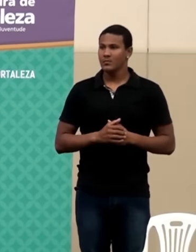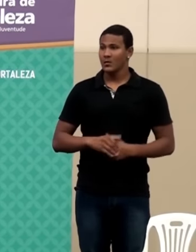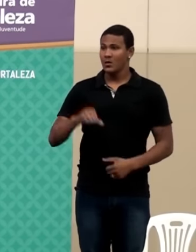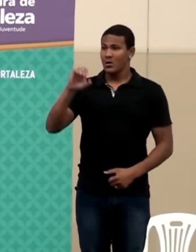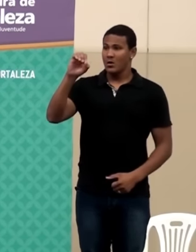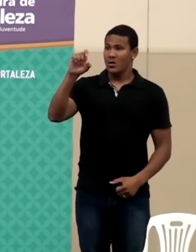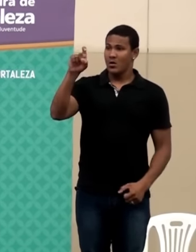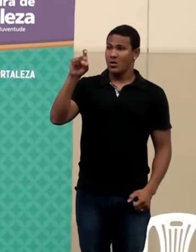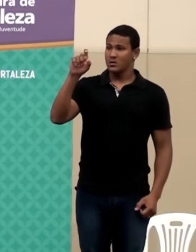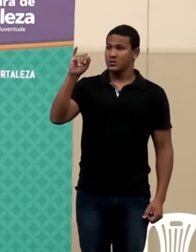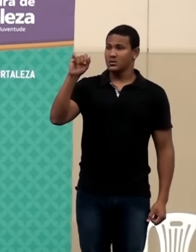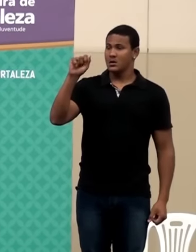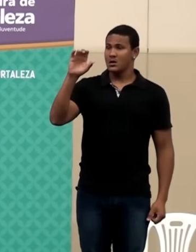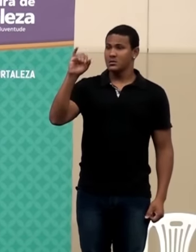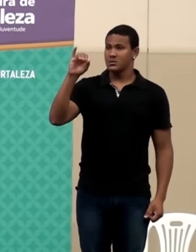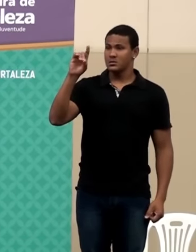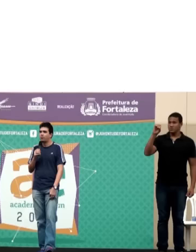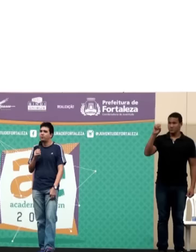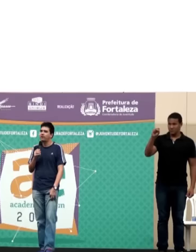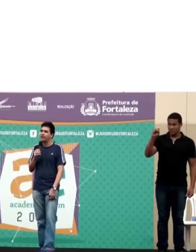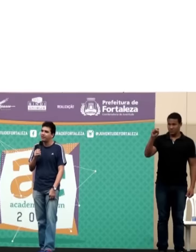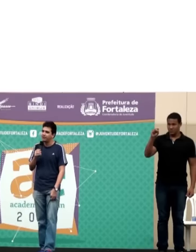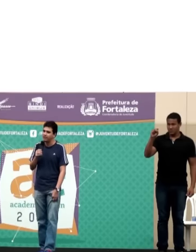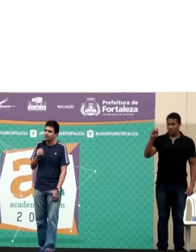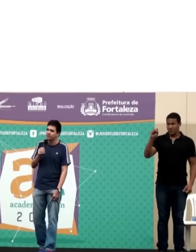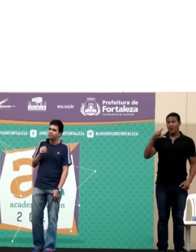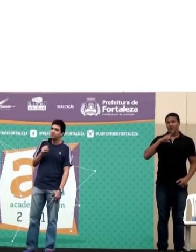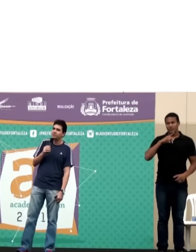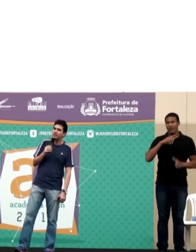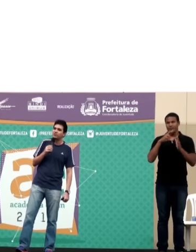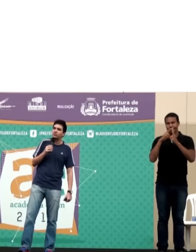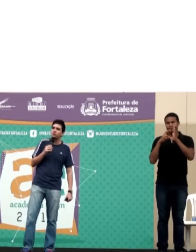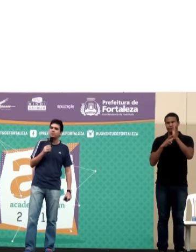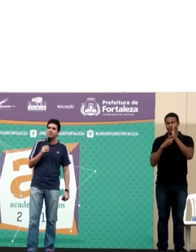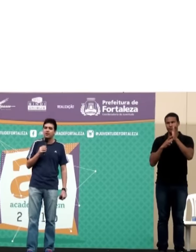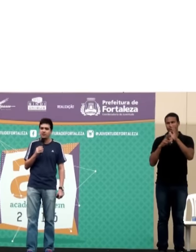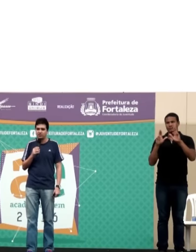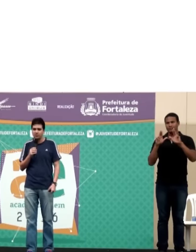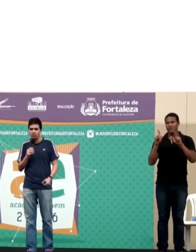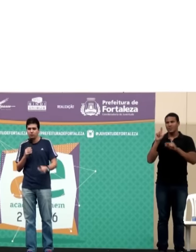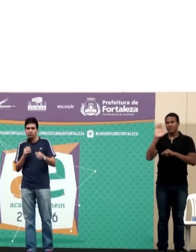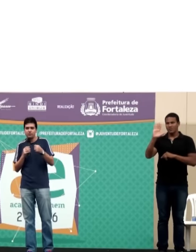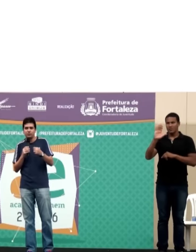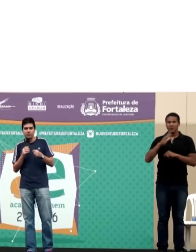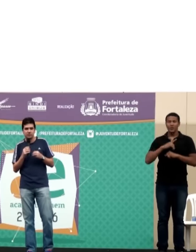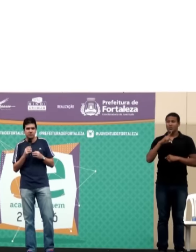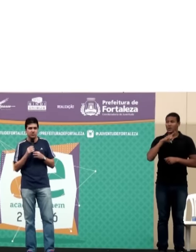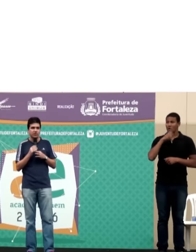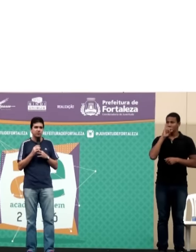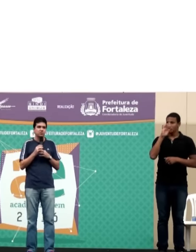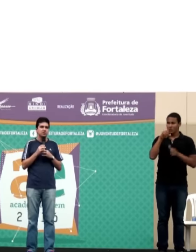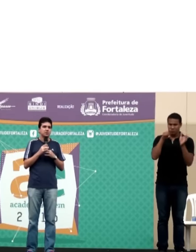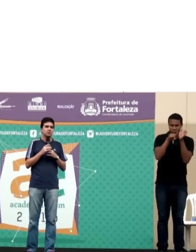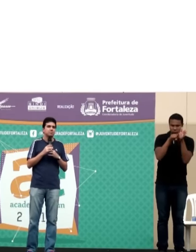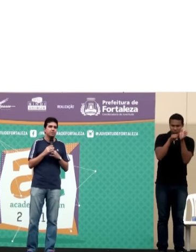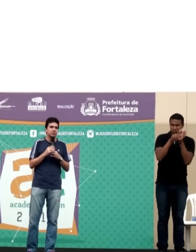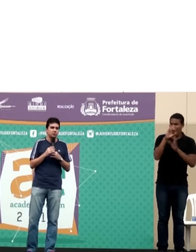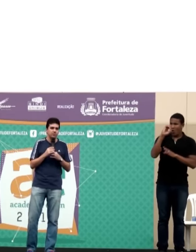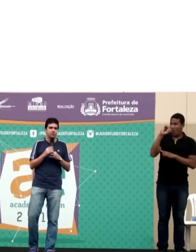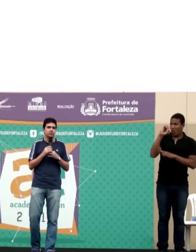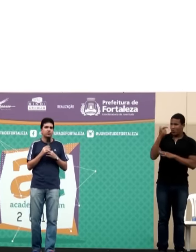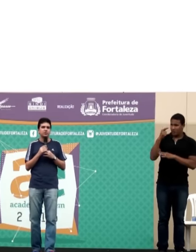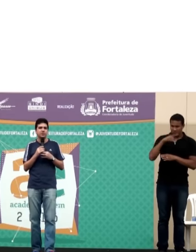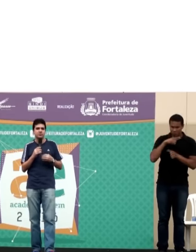Oxiácidos. Aí tem uma regrinha que vai ajudar bastante, ó. Como é a regrinha? Você vai subtrair o número de oxigênios